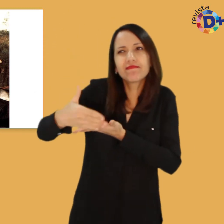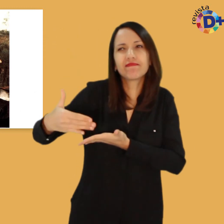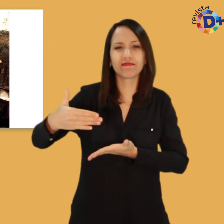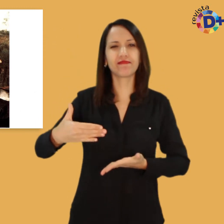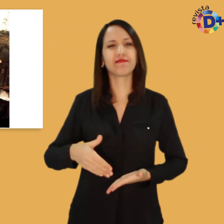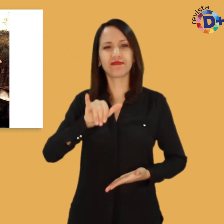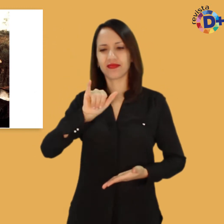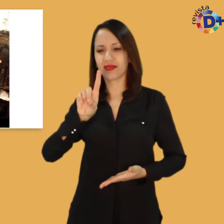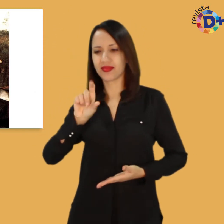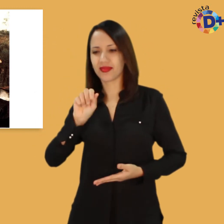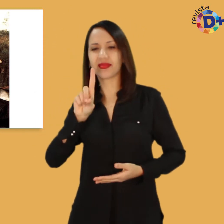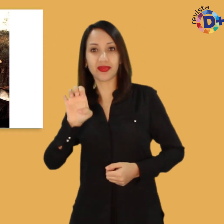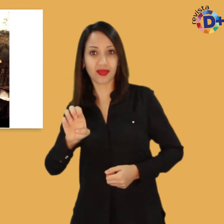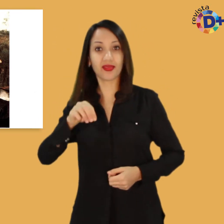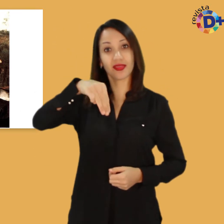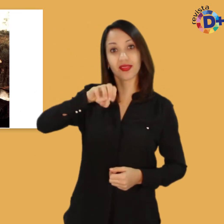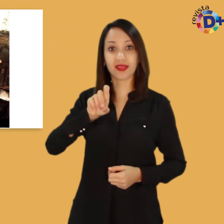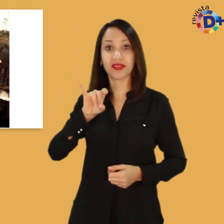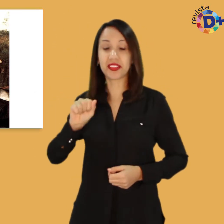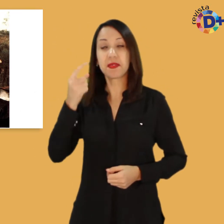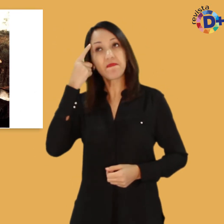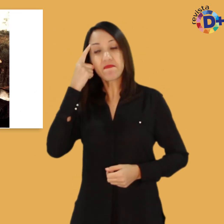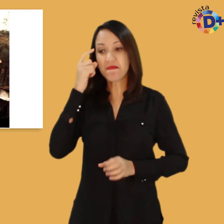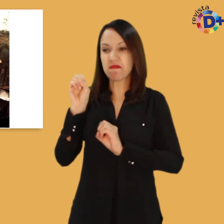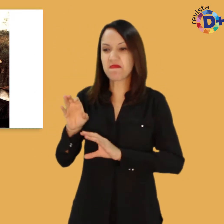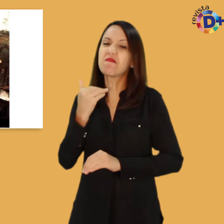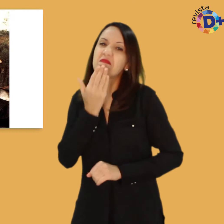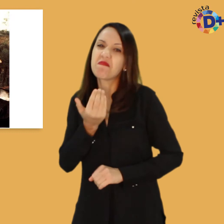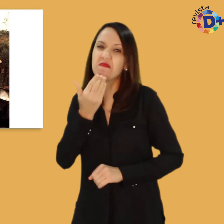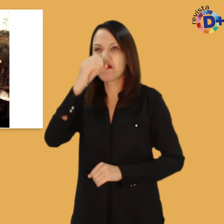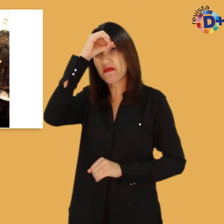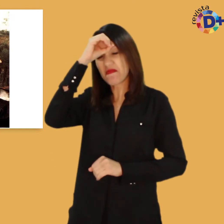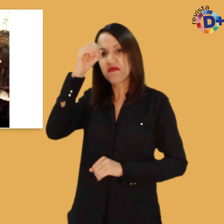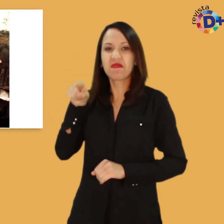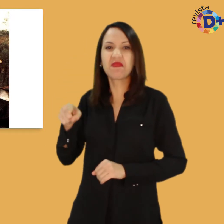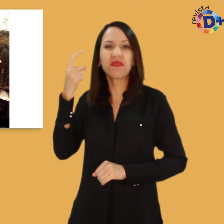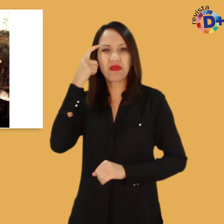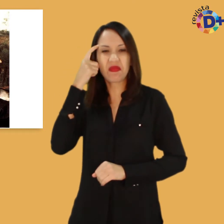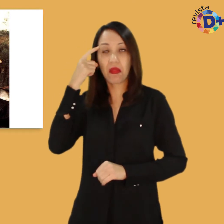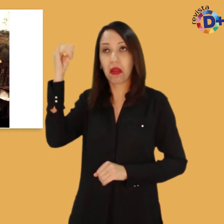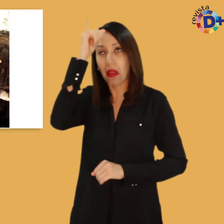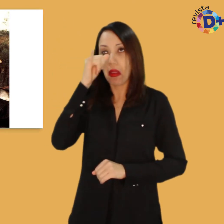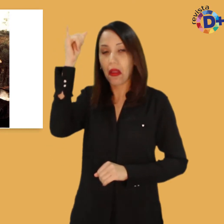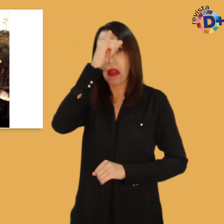Média, pensava-se que eles não eram educáveis. Eram rotulados como imbecis,